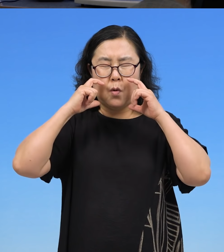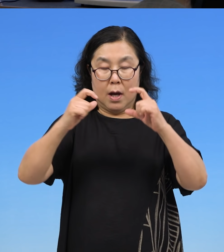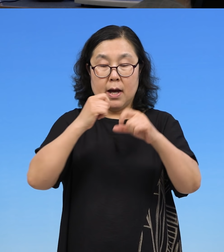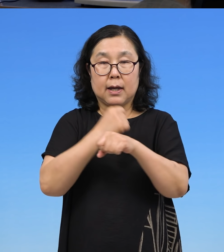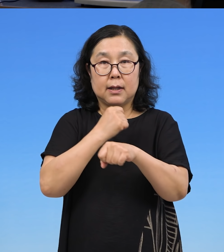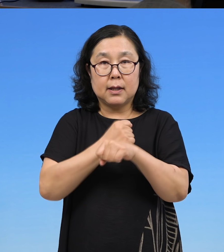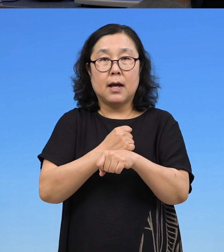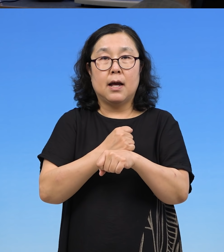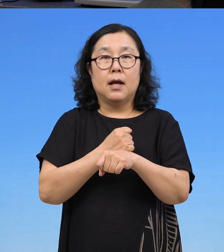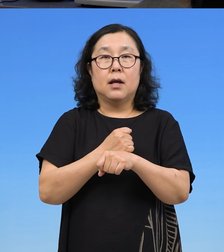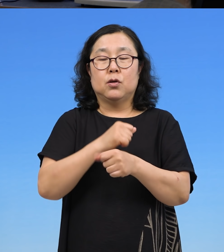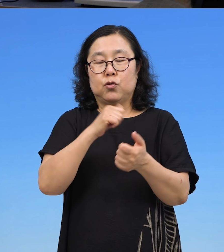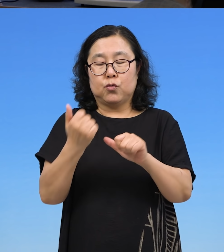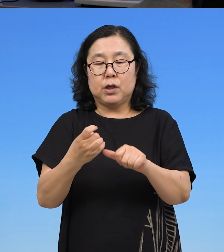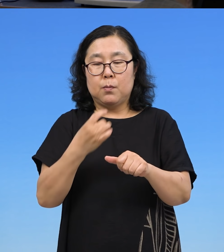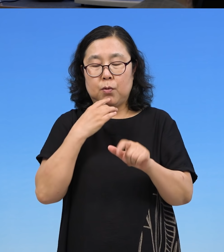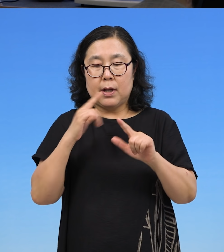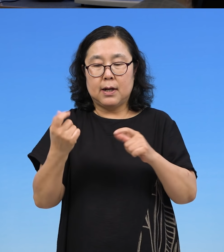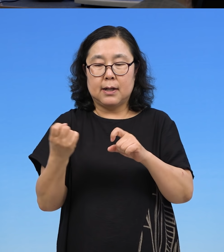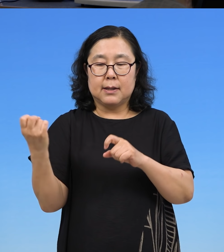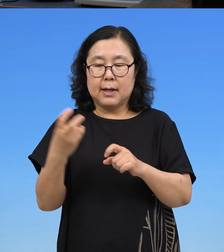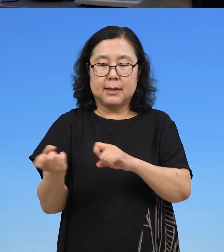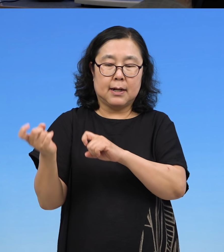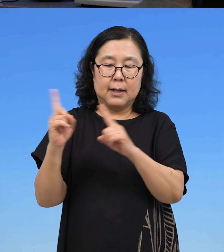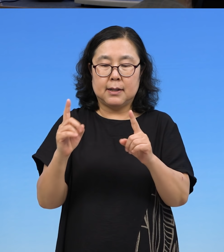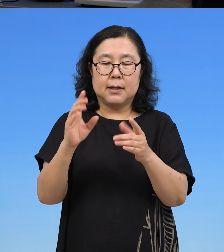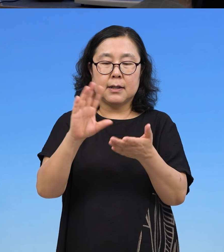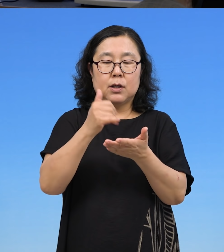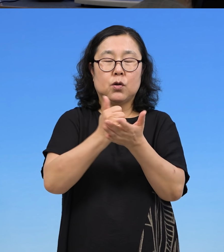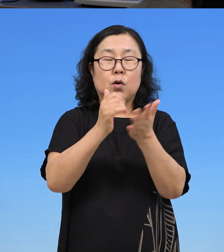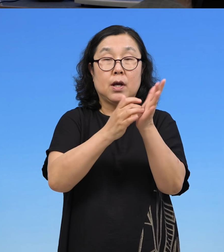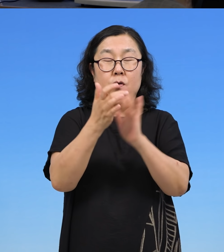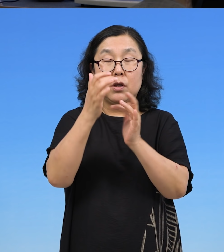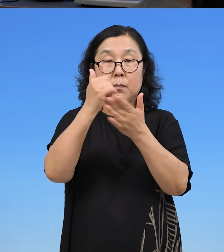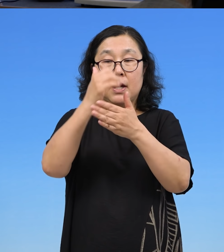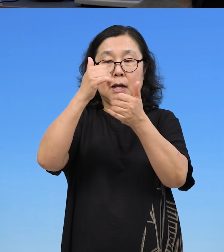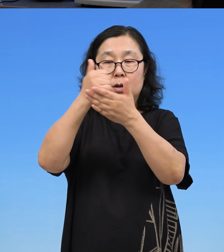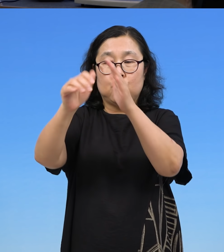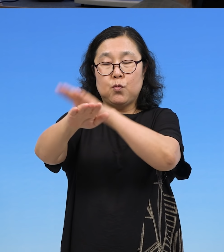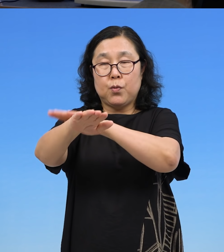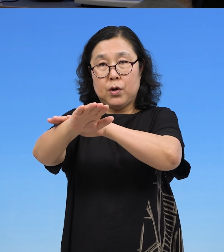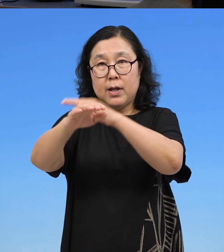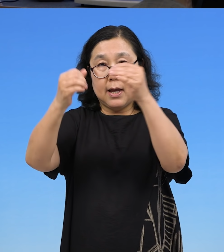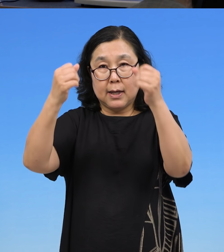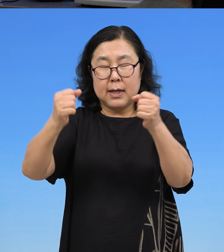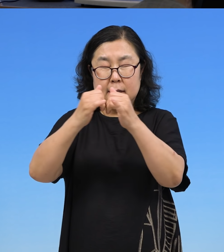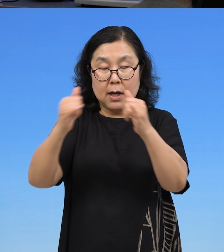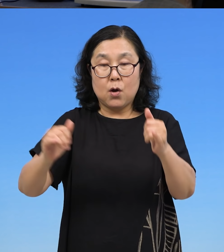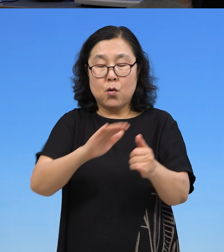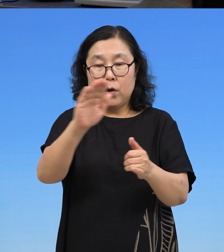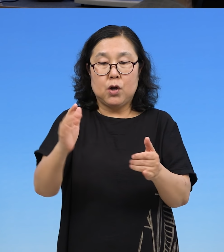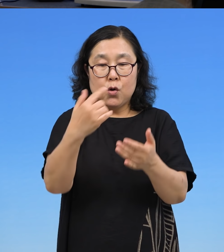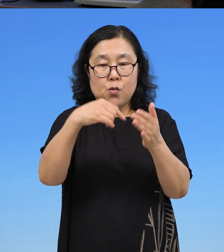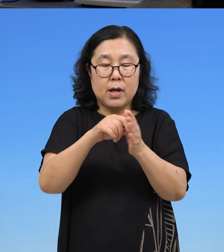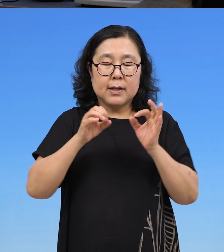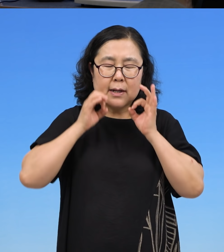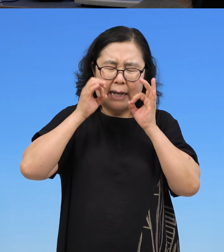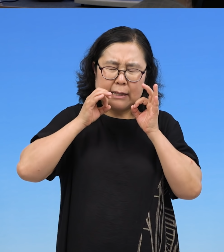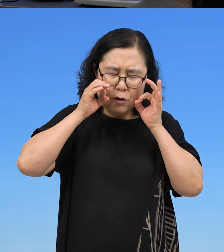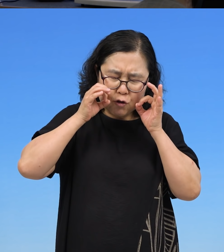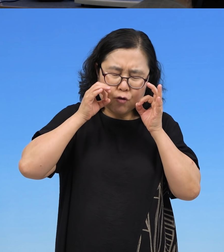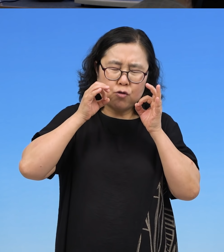죽으실 뿐 아니라 다시 살아나시니는 그리스도 예수시니 그는 하나님 우편에 계신 자여 그 다음 보세요 우리를 위하여